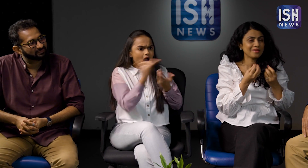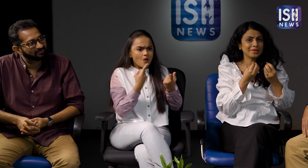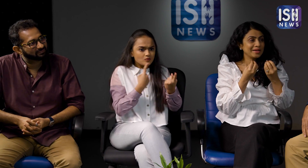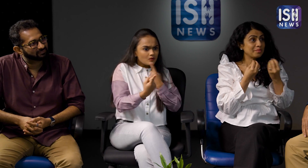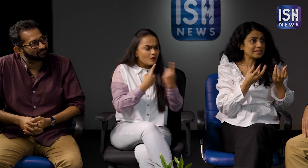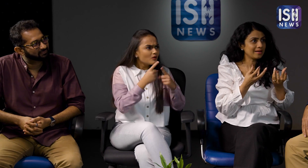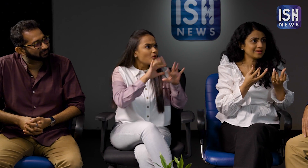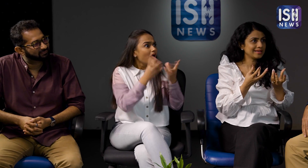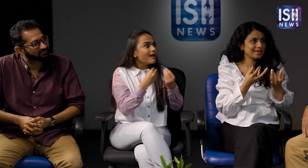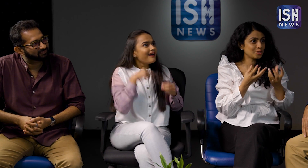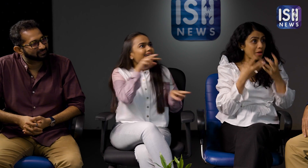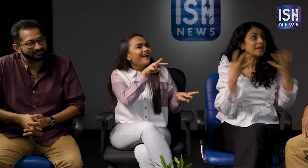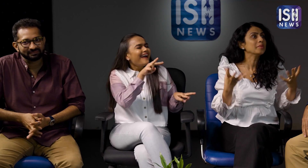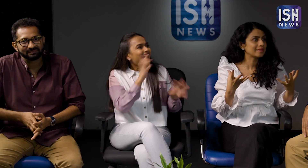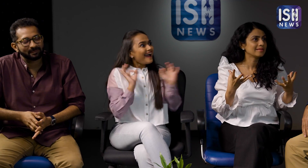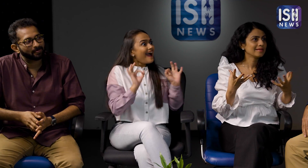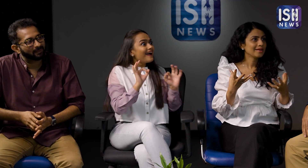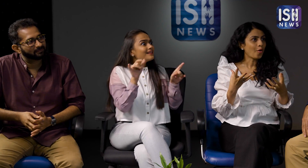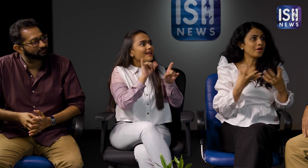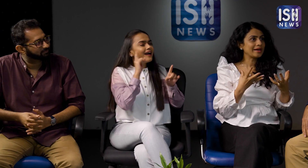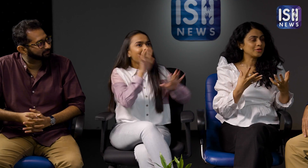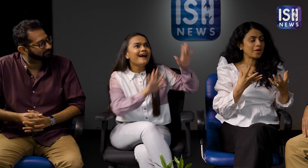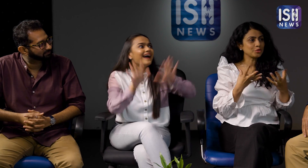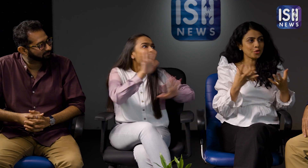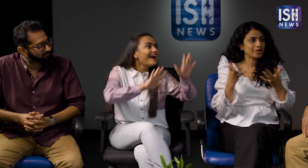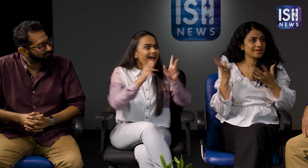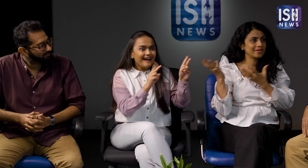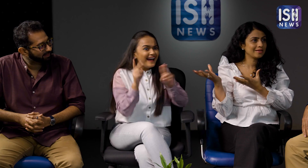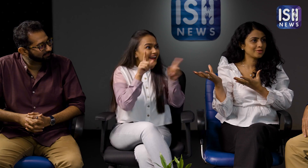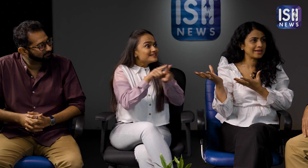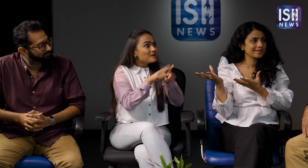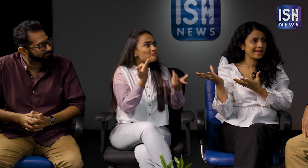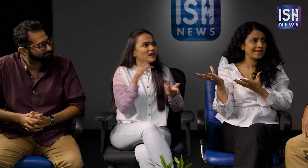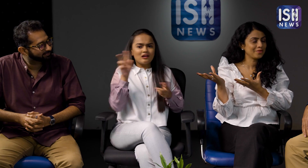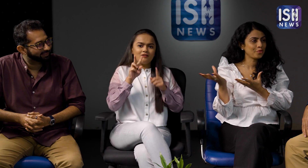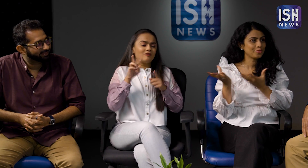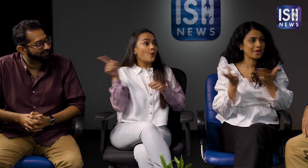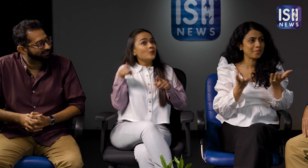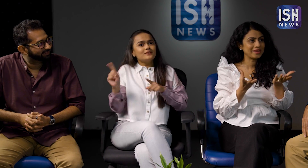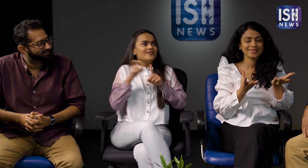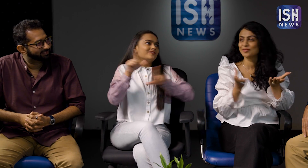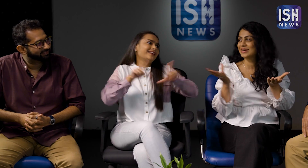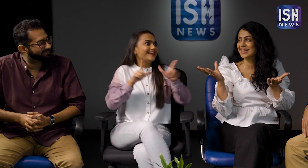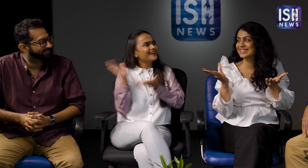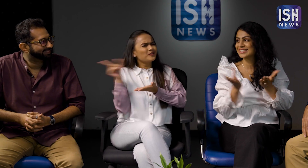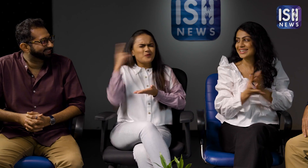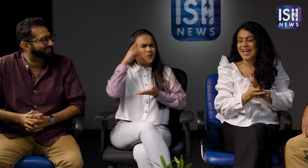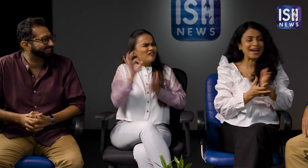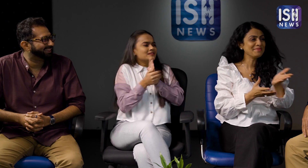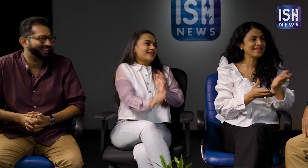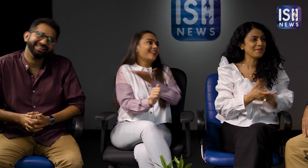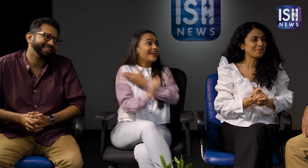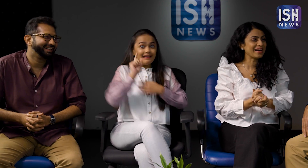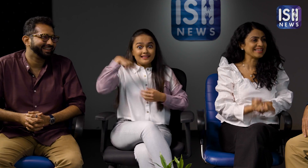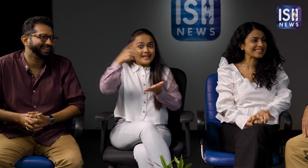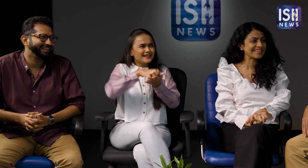conveying it, इतना मज़ा आ रहा है देखने. It's so animated already. तो I'm sure कि वीरल तो डायरेक्टर हैं ही, वो उनकी नेक्स्ट